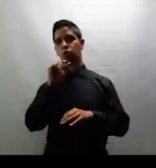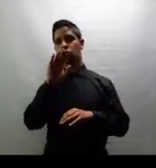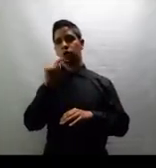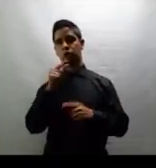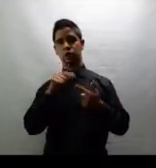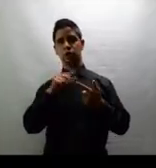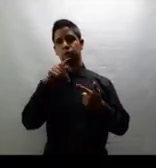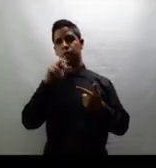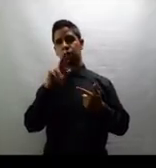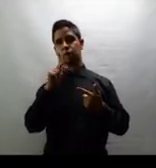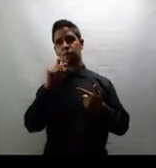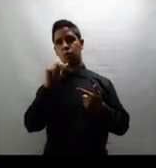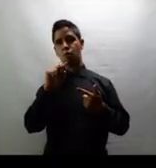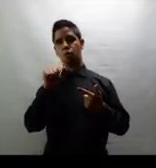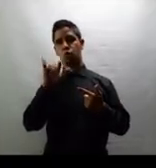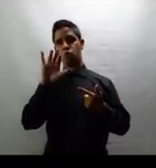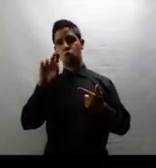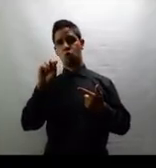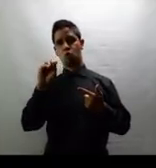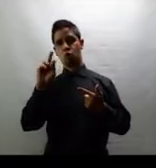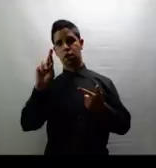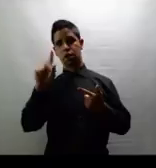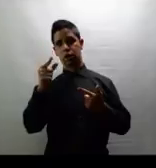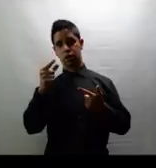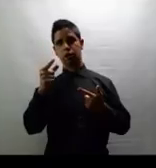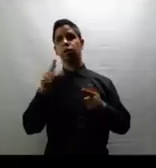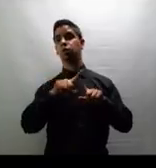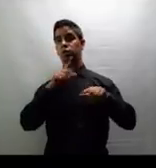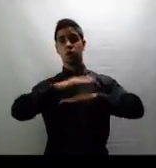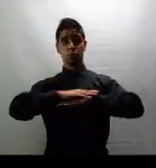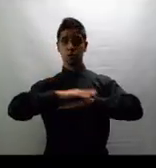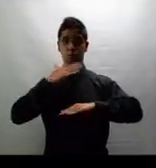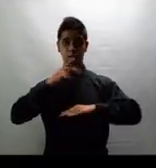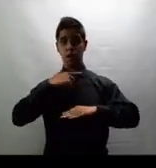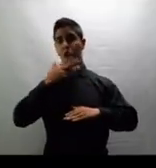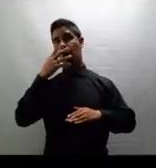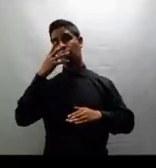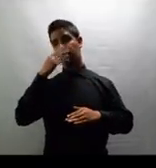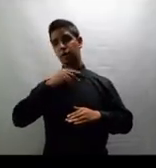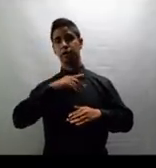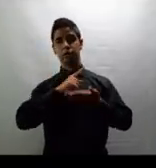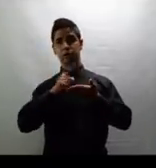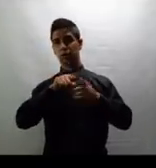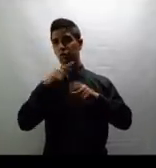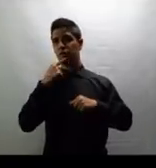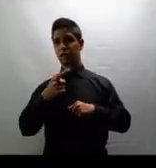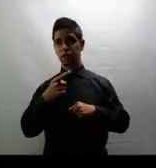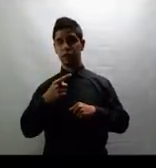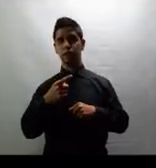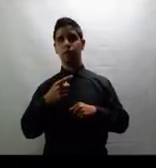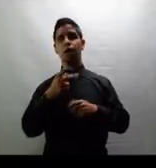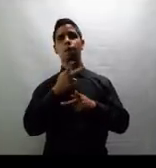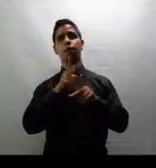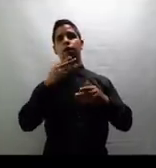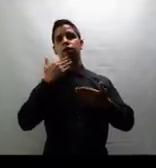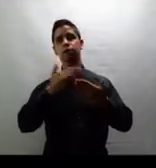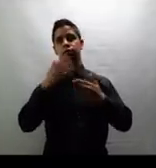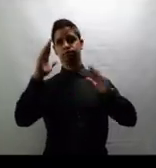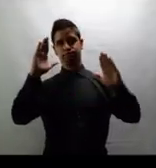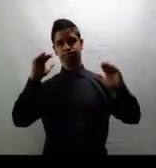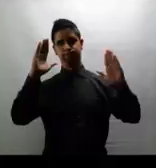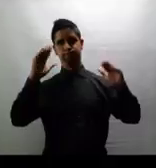pr pop punto o hereje se portan bonito tenga linda semana y tú dices fácil nos